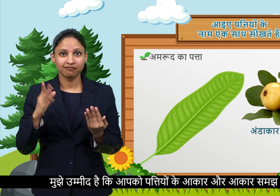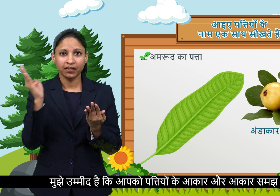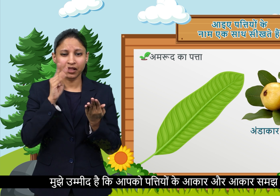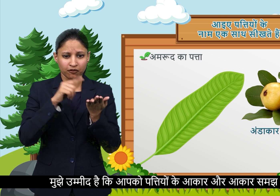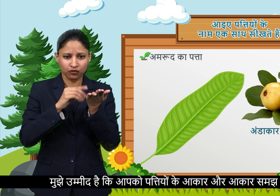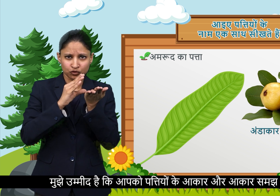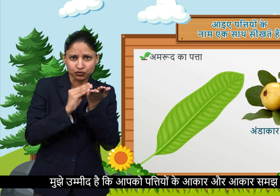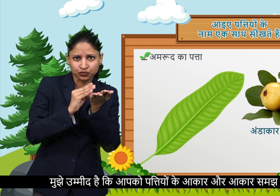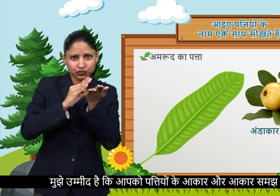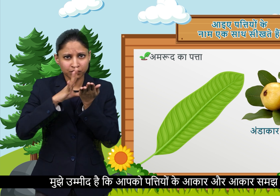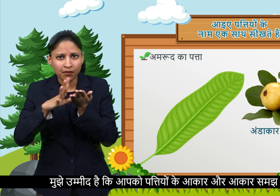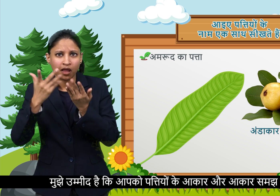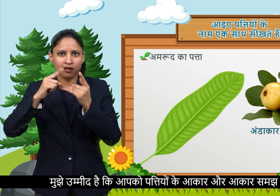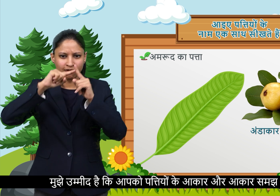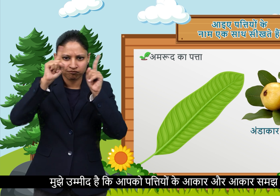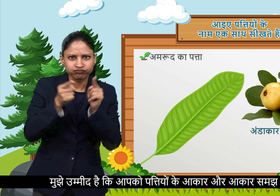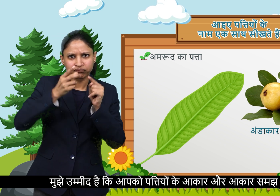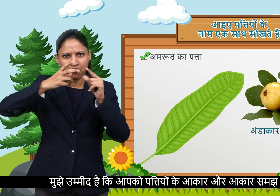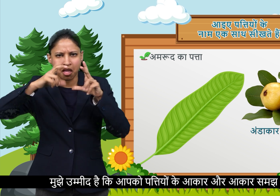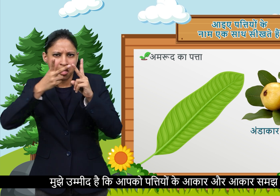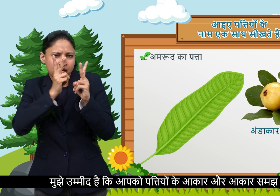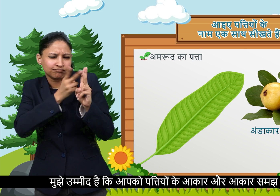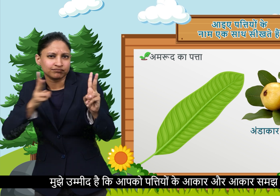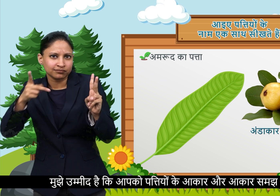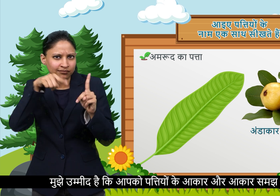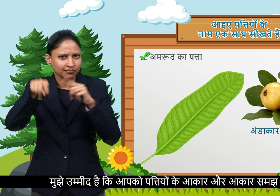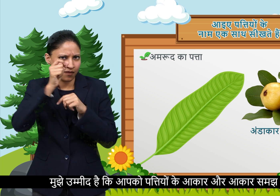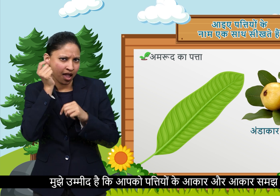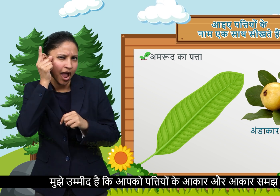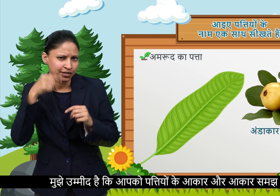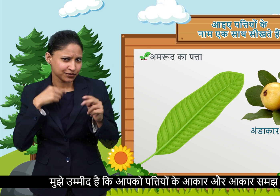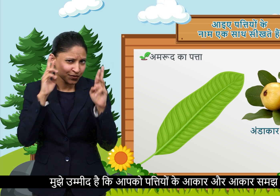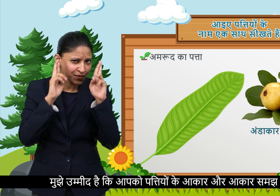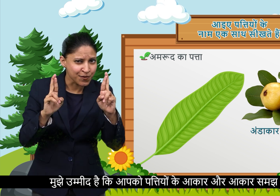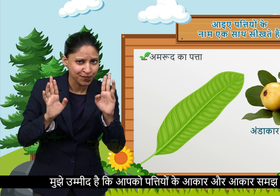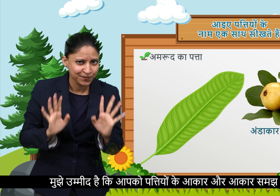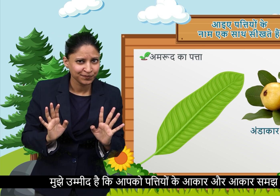मुझे उम्मीद है कि आपको पत्तियों के आकार समझ में आ गए होंगे।